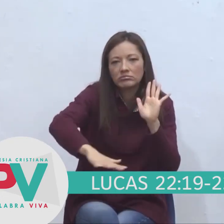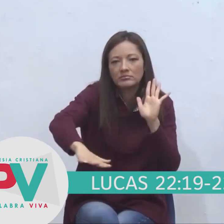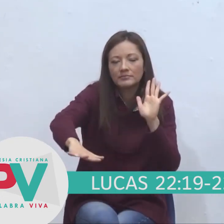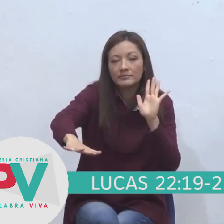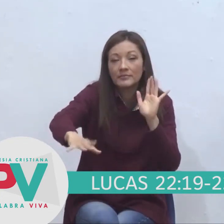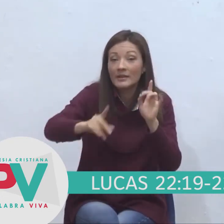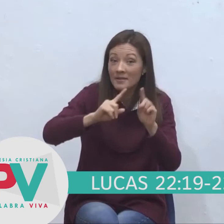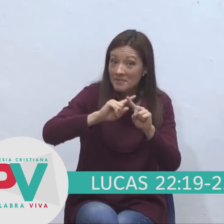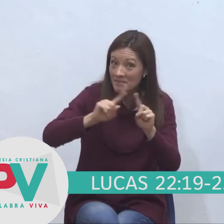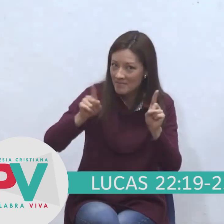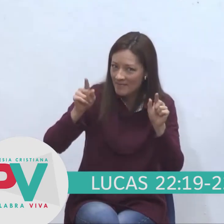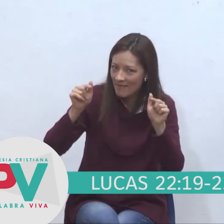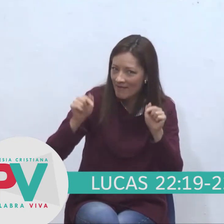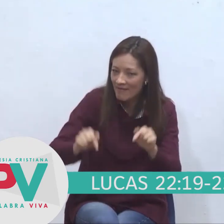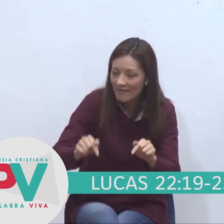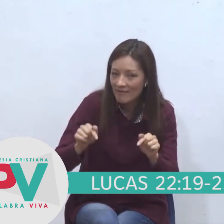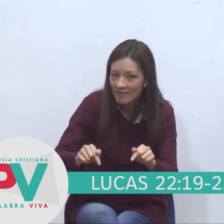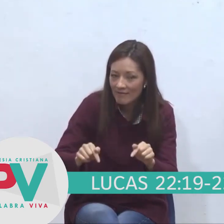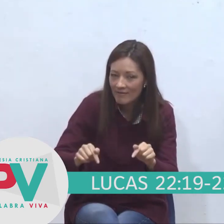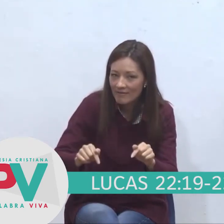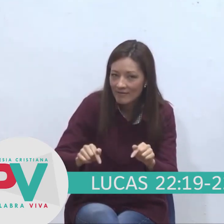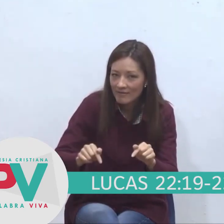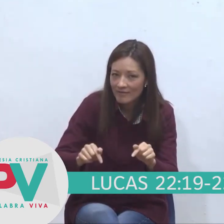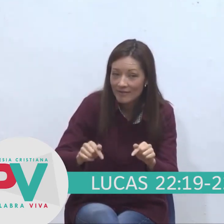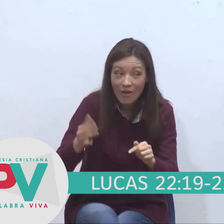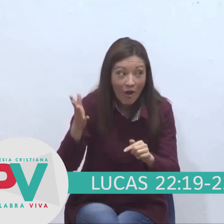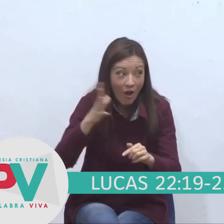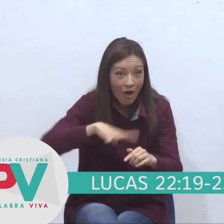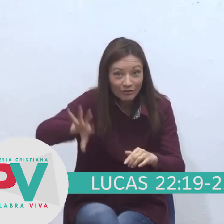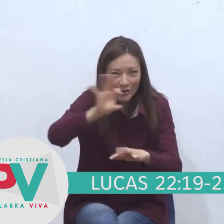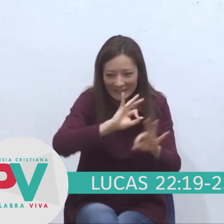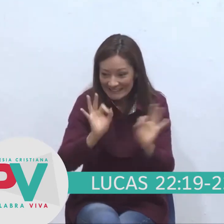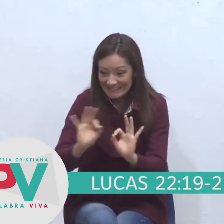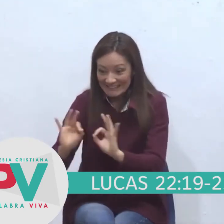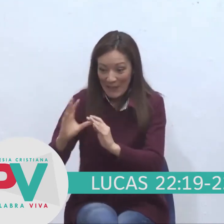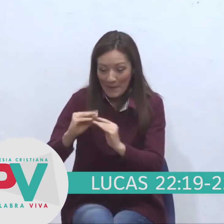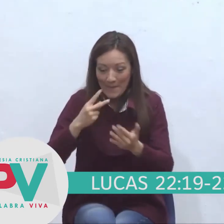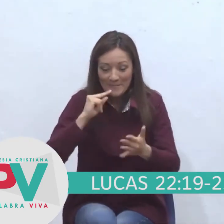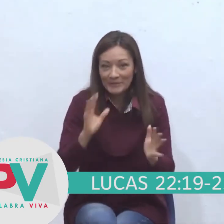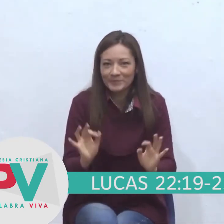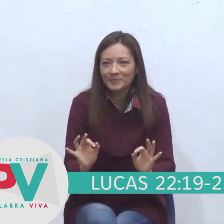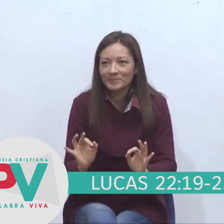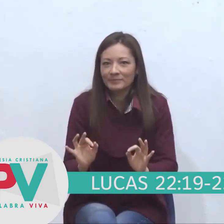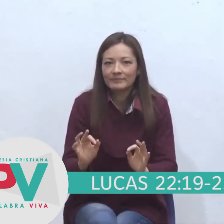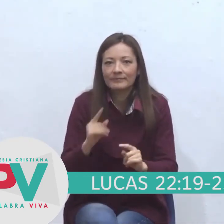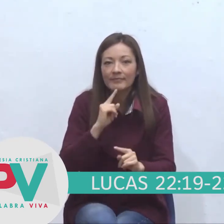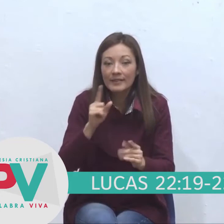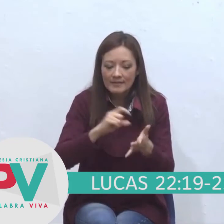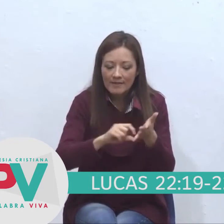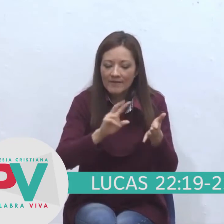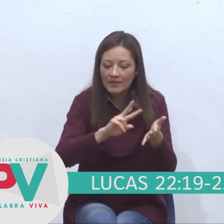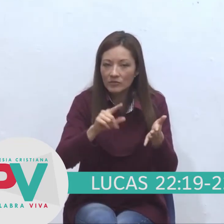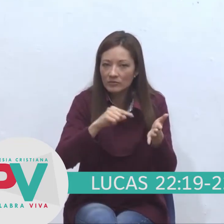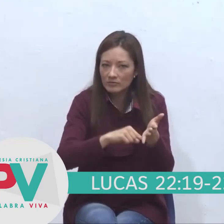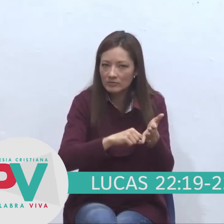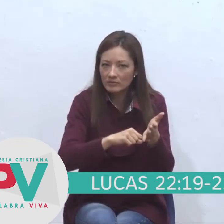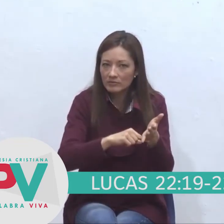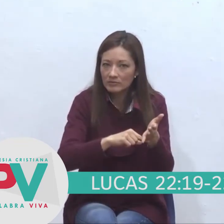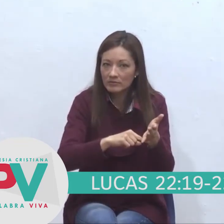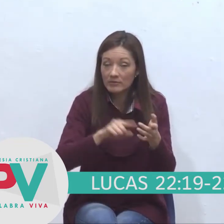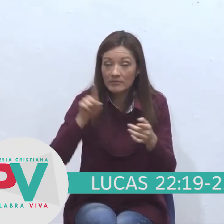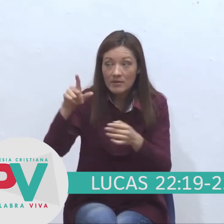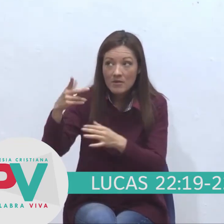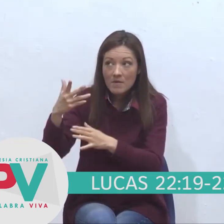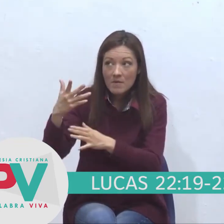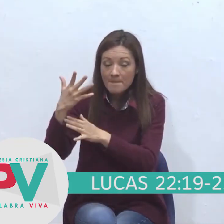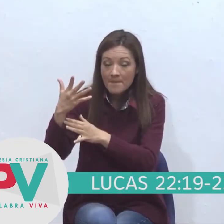Mas he aquí, hoy estamos todos listos para compartir la cena, ¿no? Y dice el versículo 21, mas he aquí, la mano